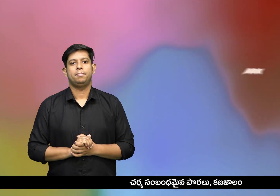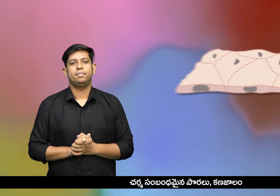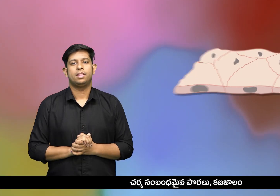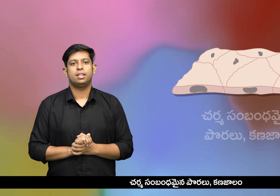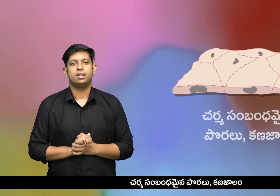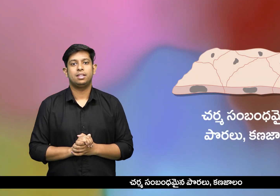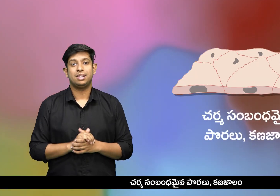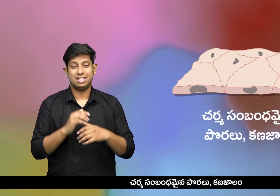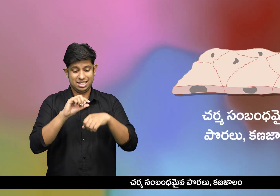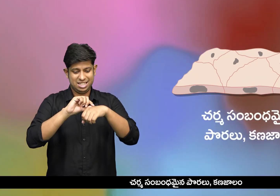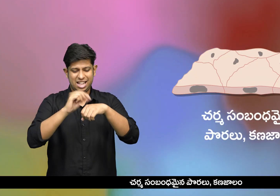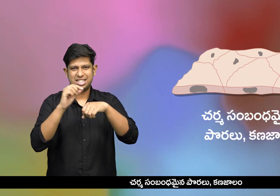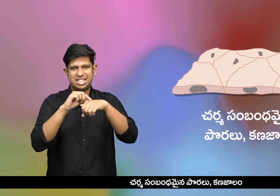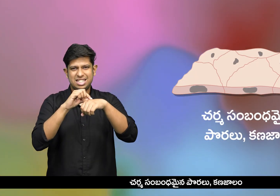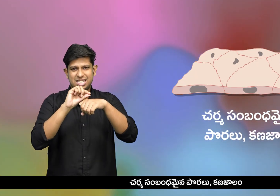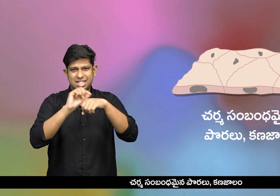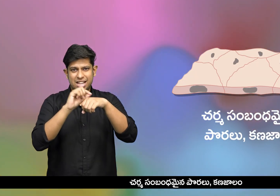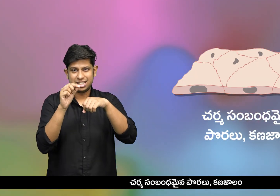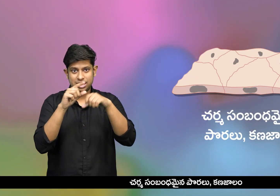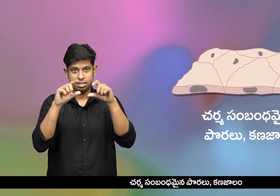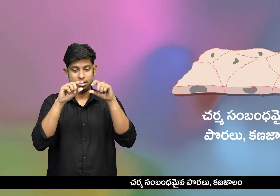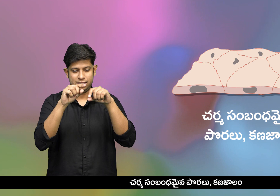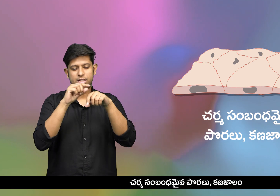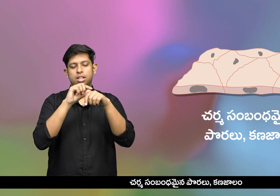చర్మ సంబంధమైన పొరలు కణజాలం,